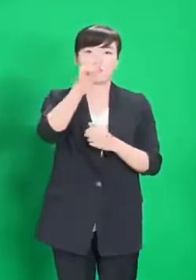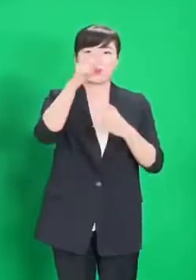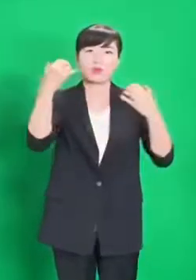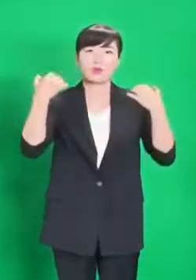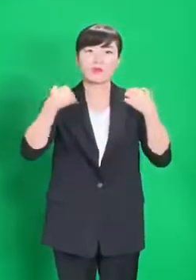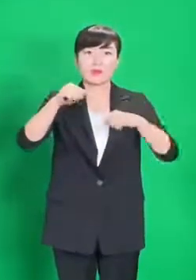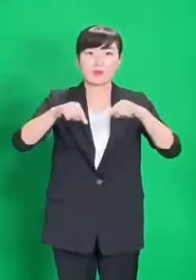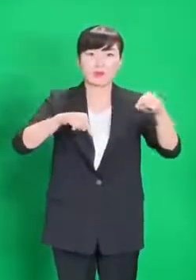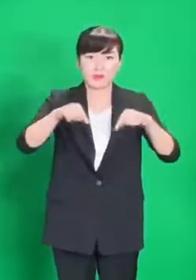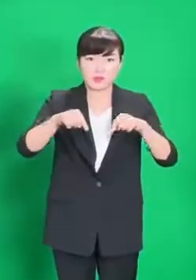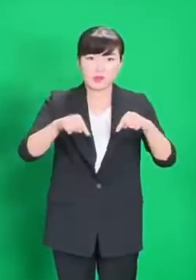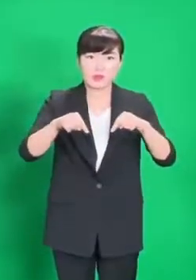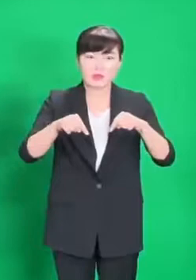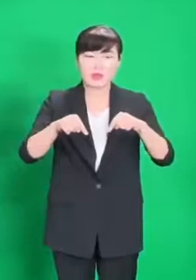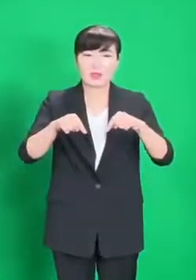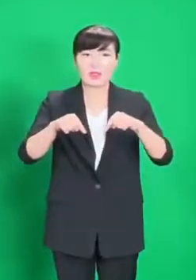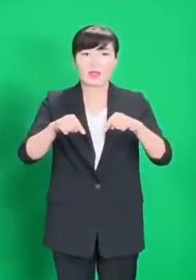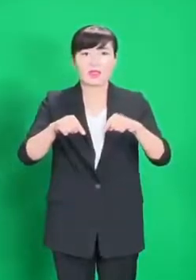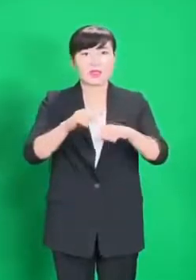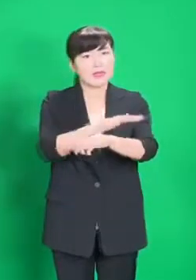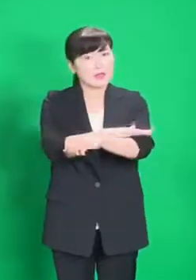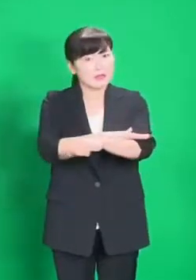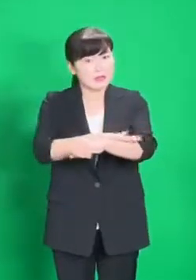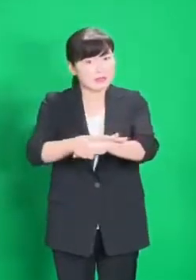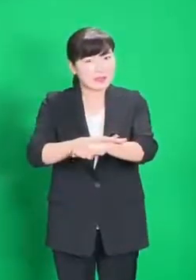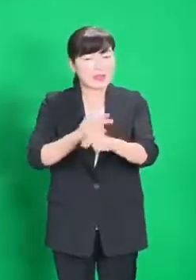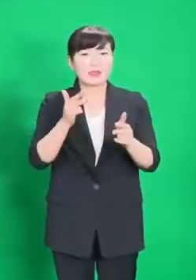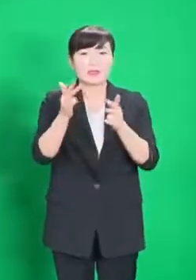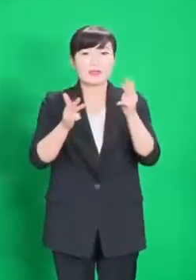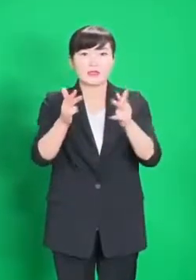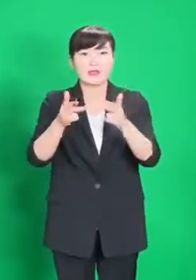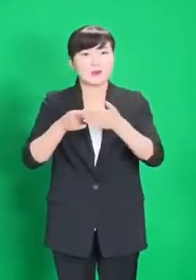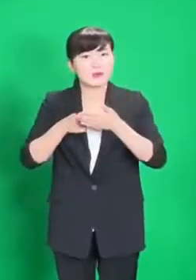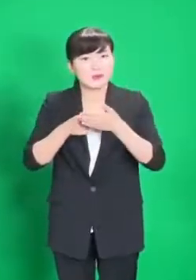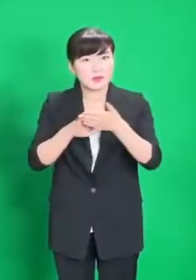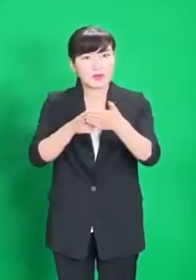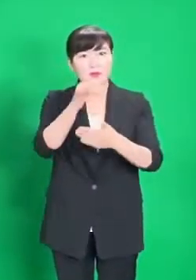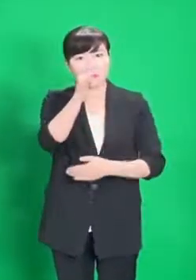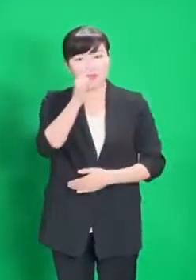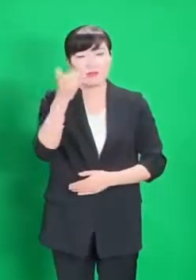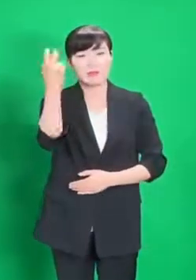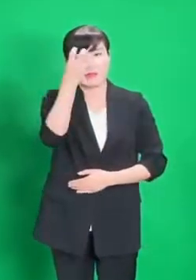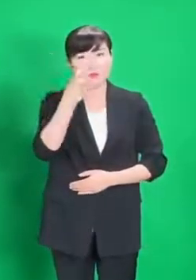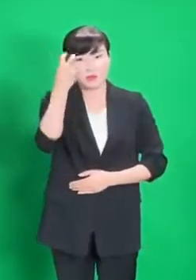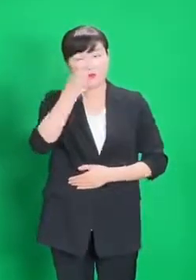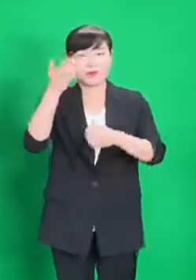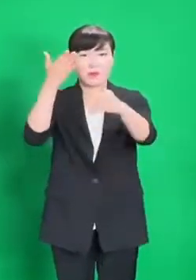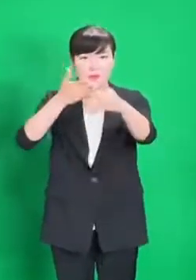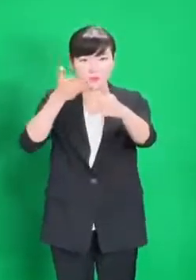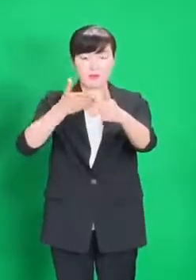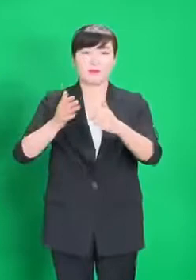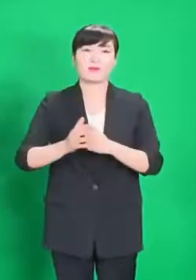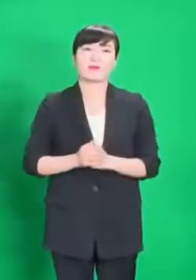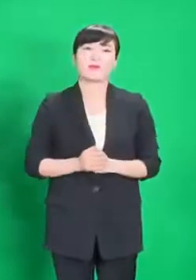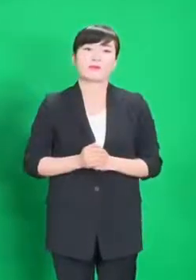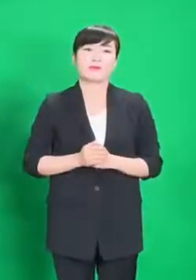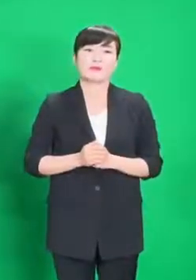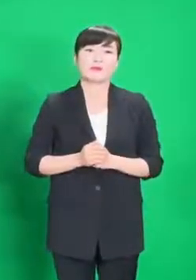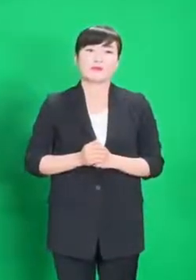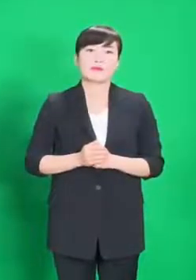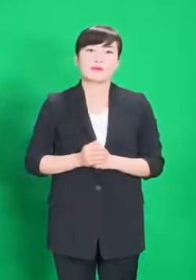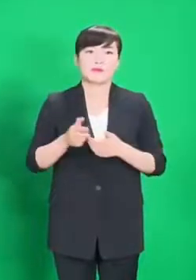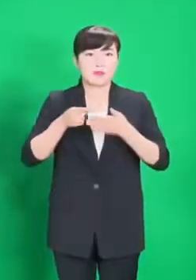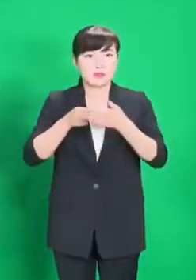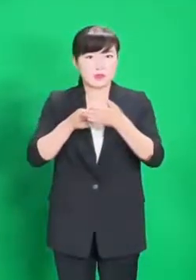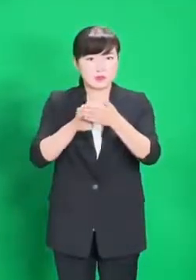군정현안이 차질없이 추진되고 있는지 다시 한번 점검해 주시길 바랍니다.